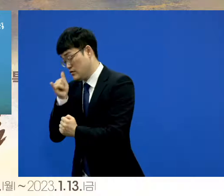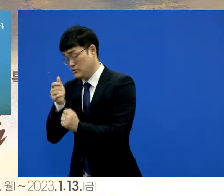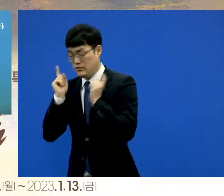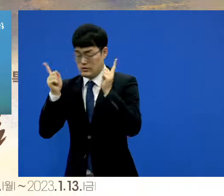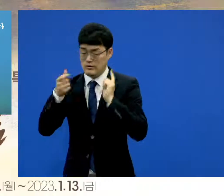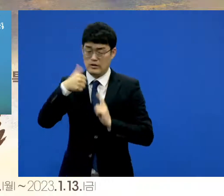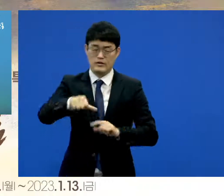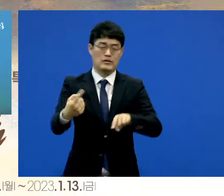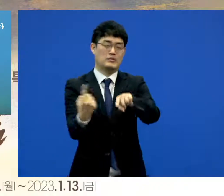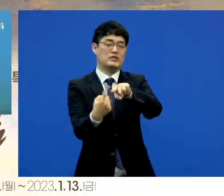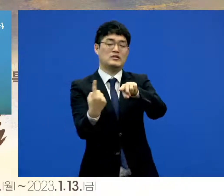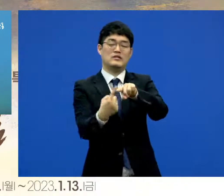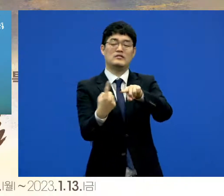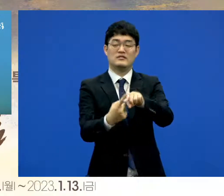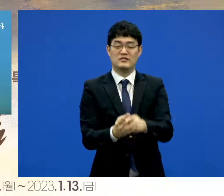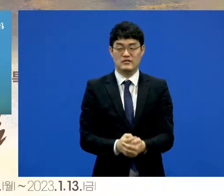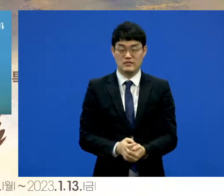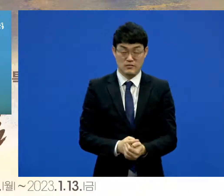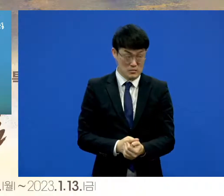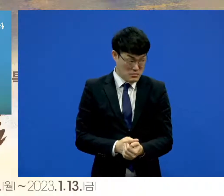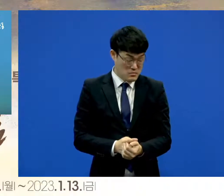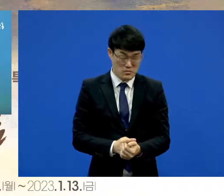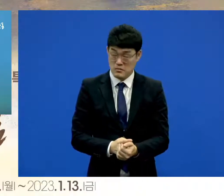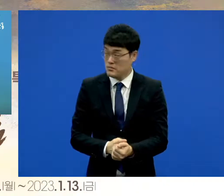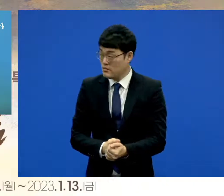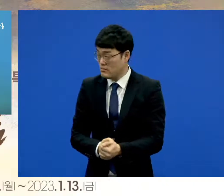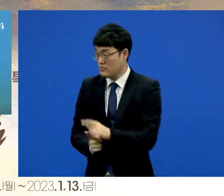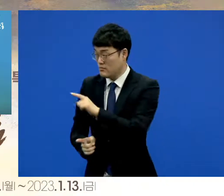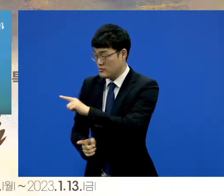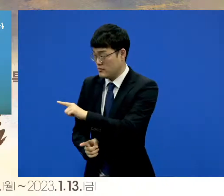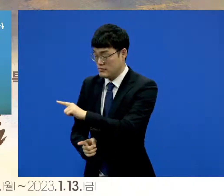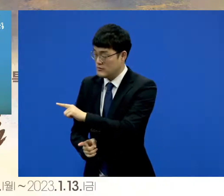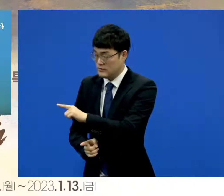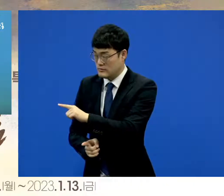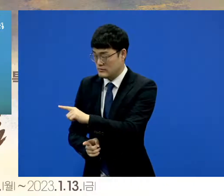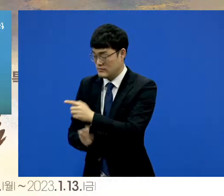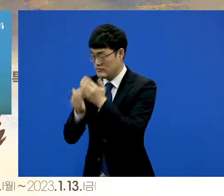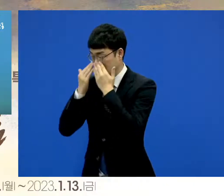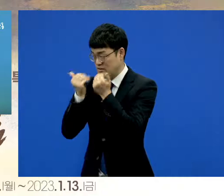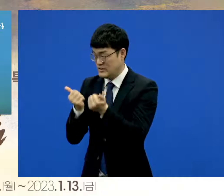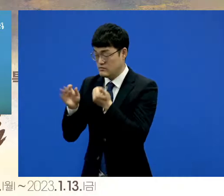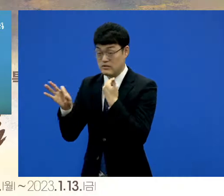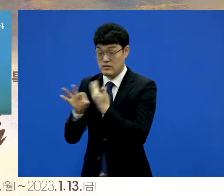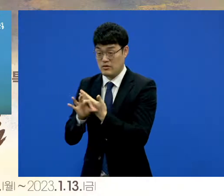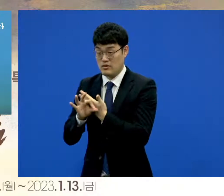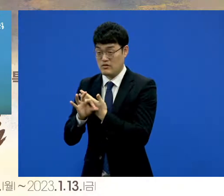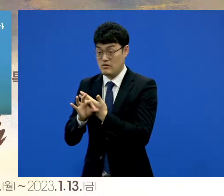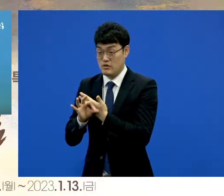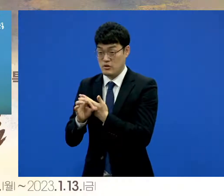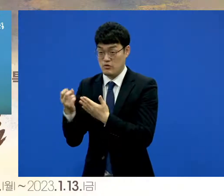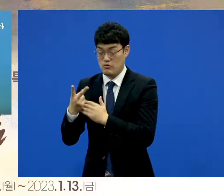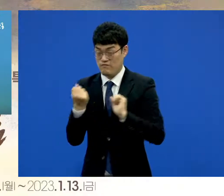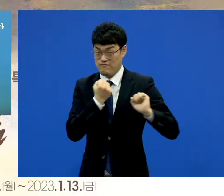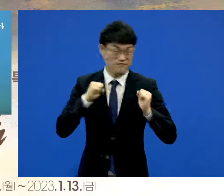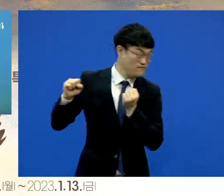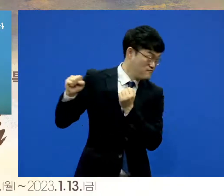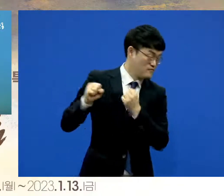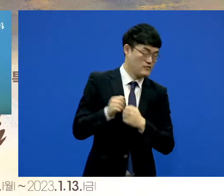맞으면 돌아갈 수 있는 가능성을 갖고 있는 사람, 미련이 남아있는 사람, 향수가 남아있는